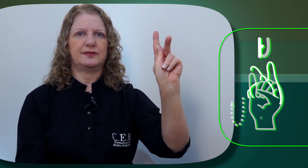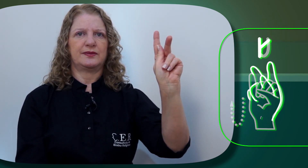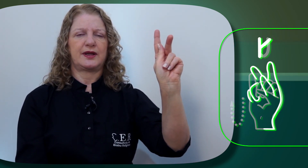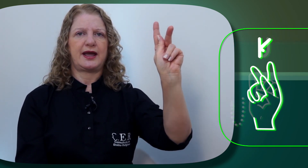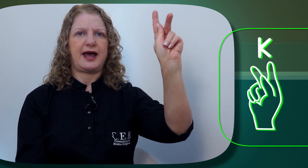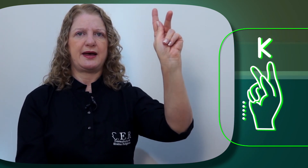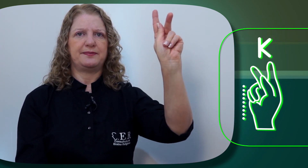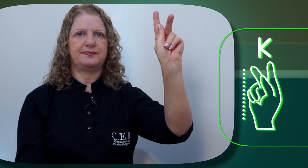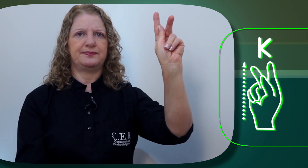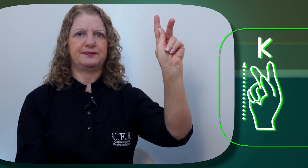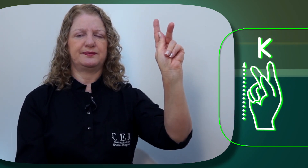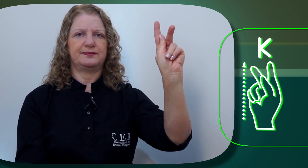K,